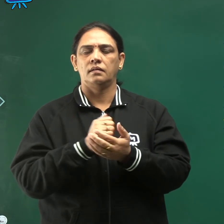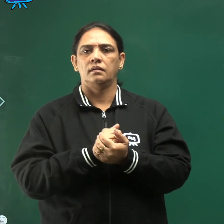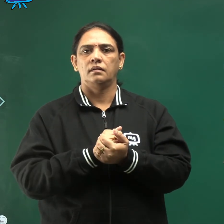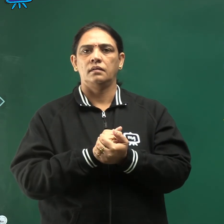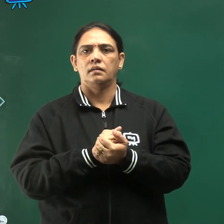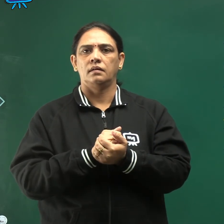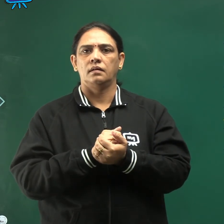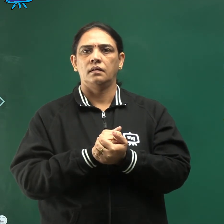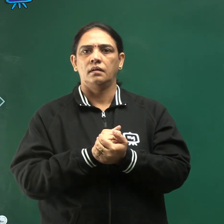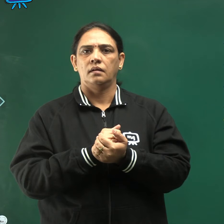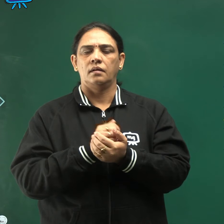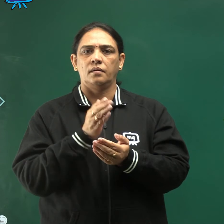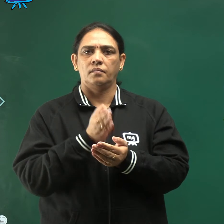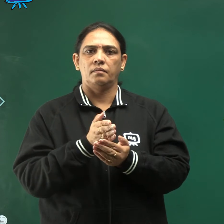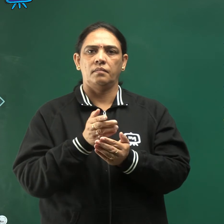भाज्य से